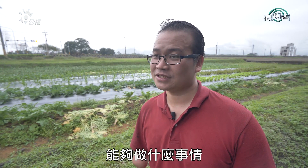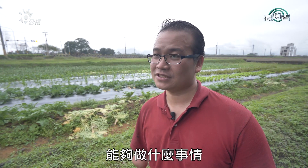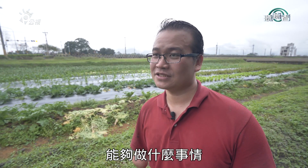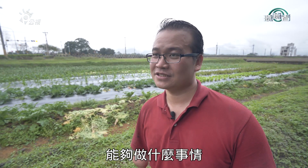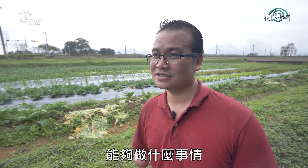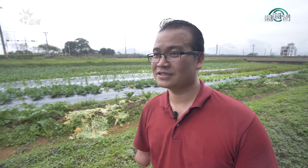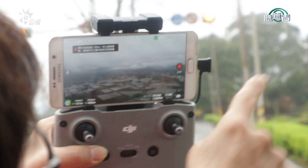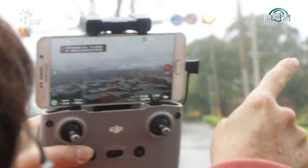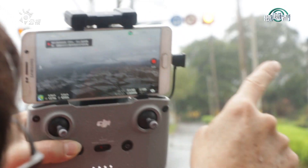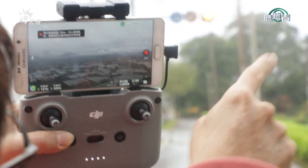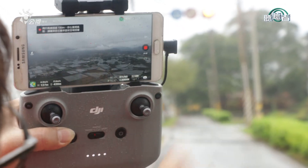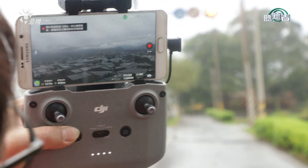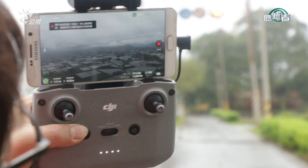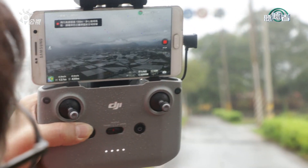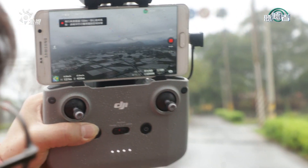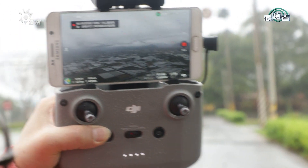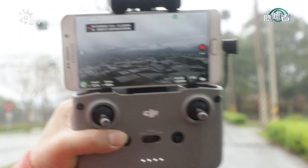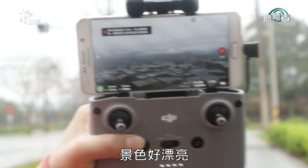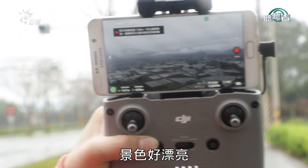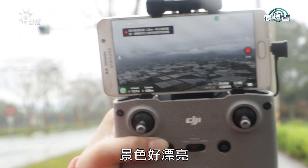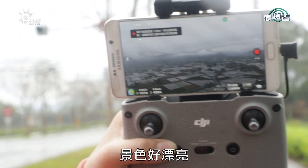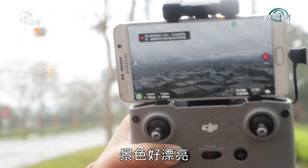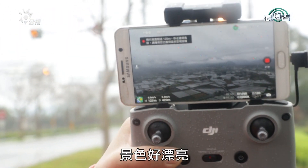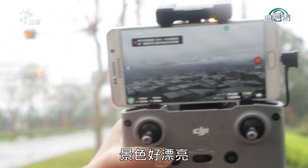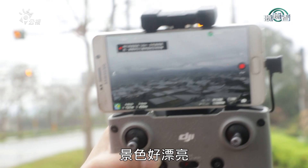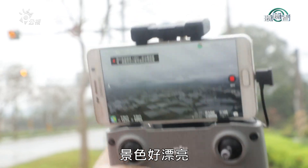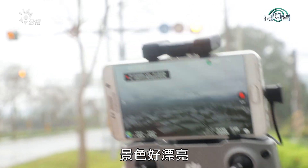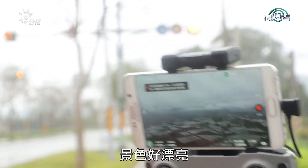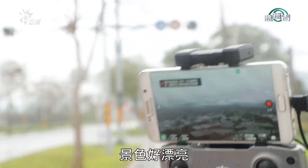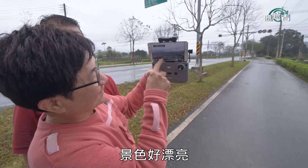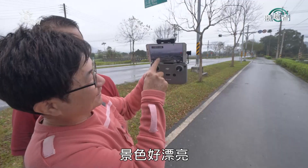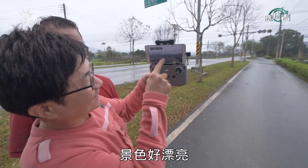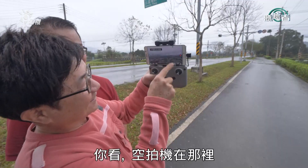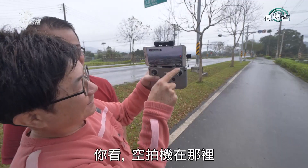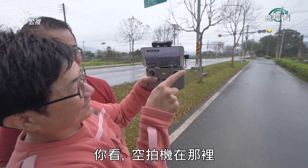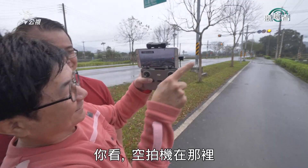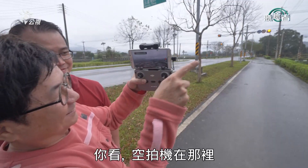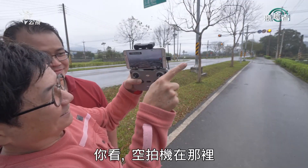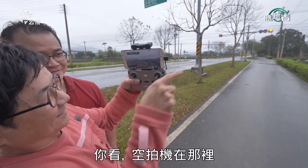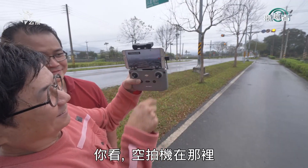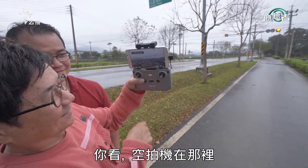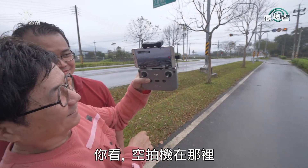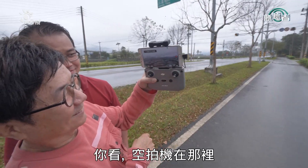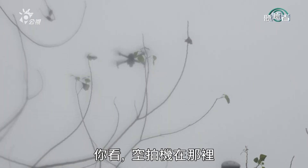情。 哇，景色好漂亮啊！你看，空拍机在那里，